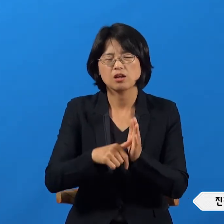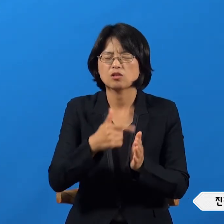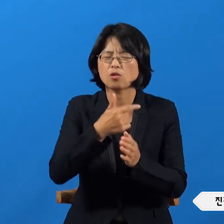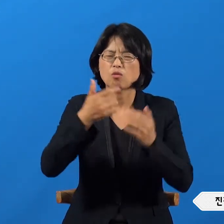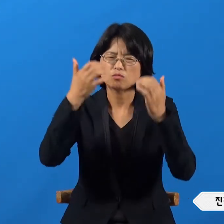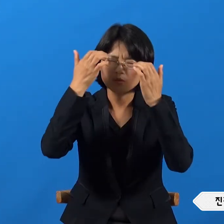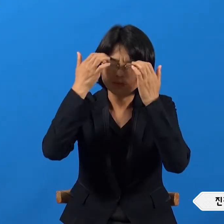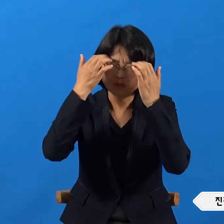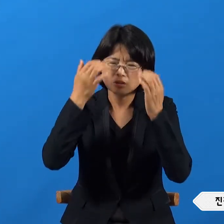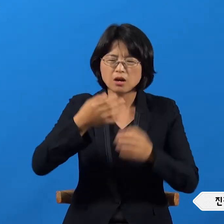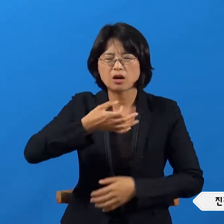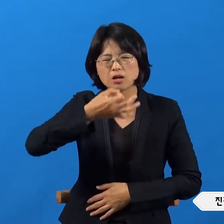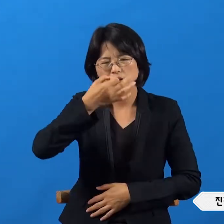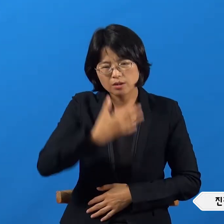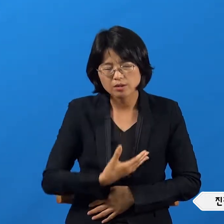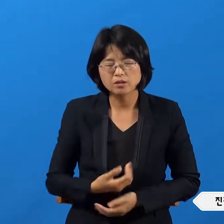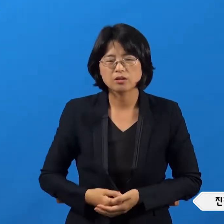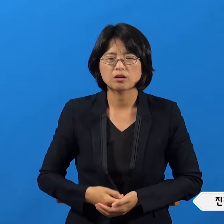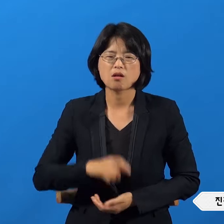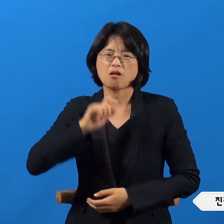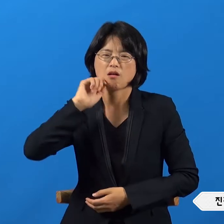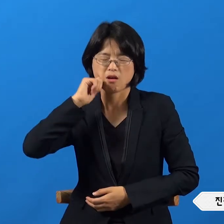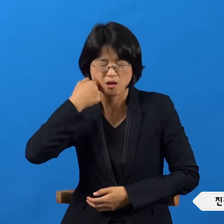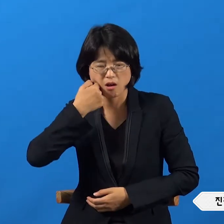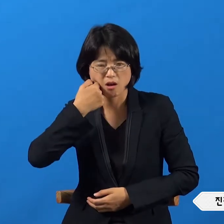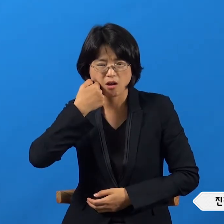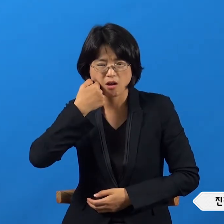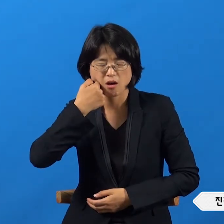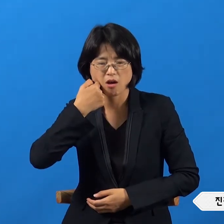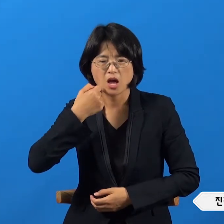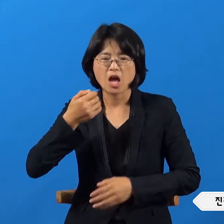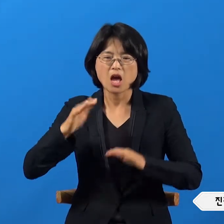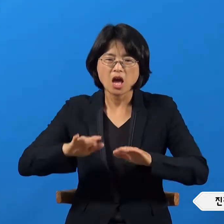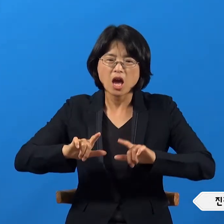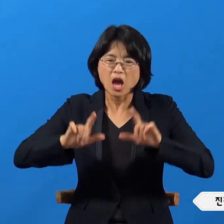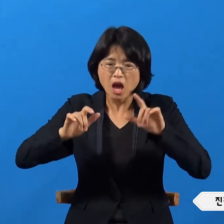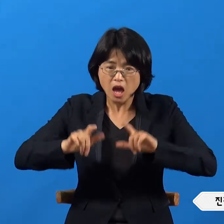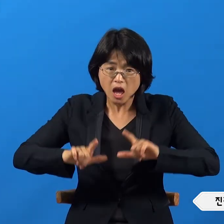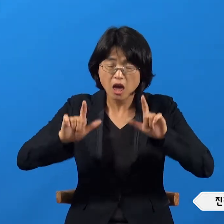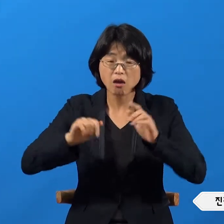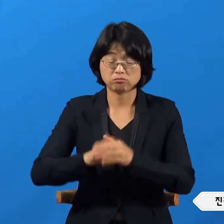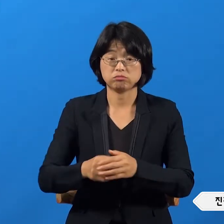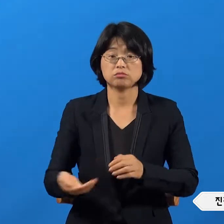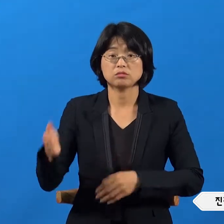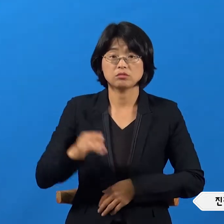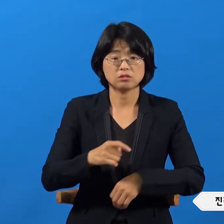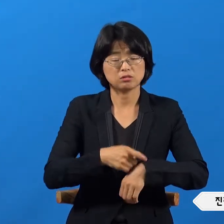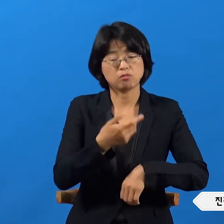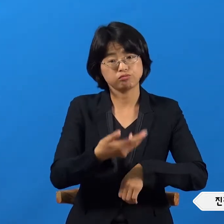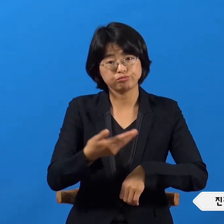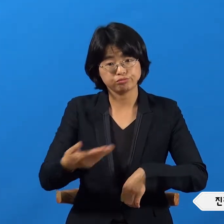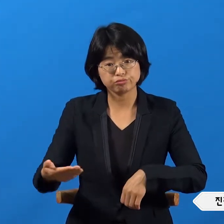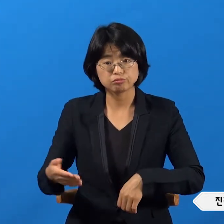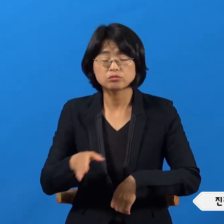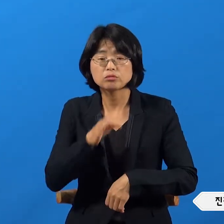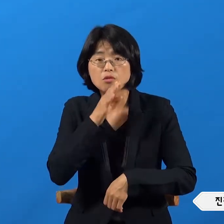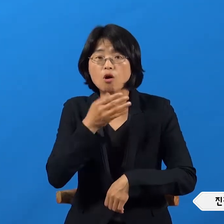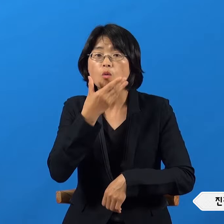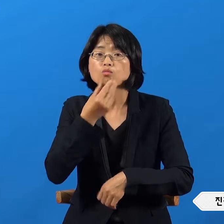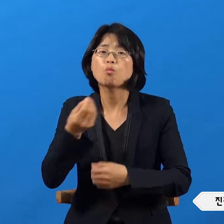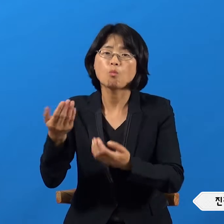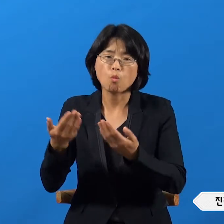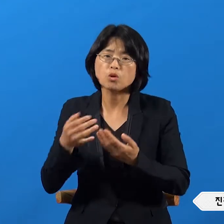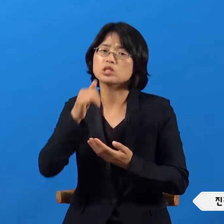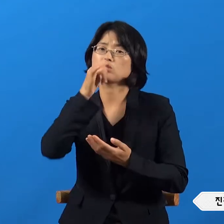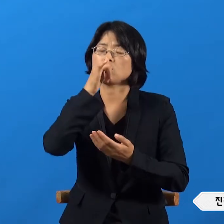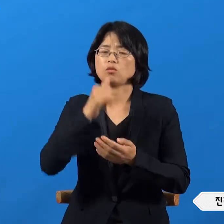한 해다라고 이야기하지만 지나고 보면 하나님의 축복이 있지 않았습니까? 하나님의 긍휼하심이, 하나님의